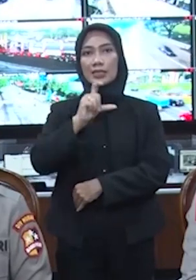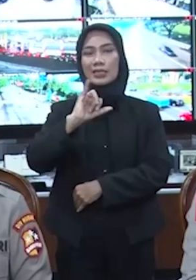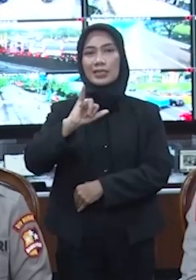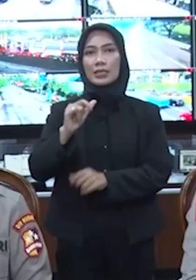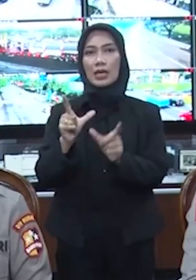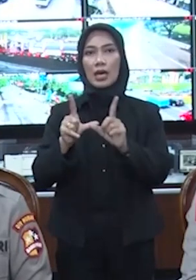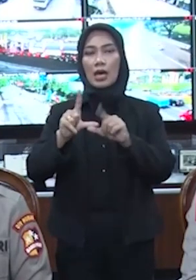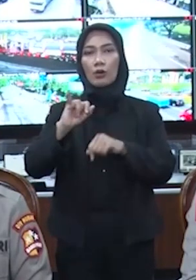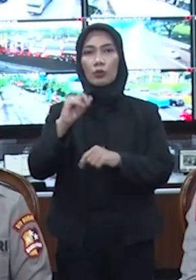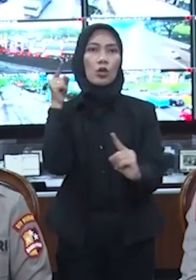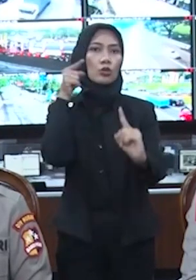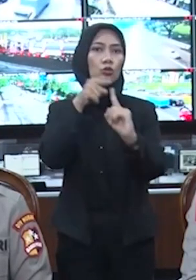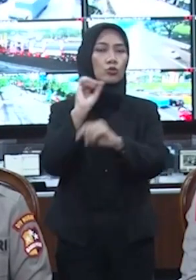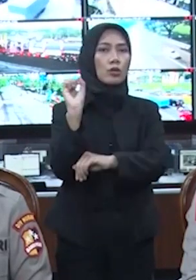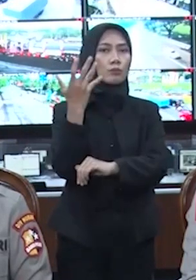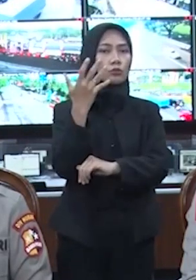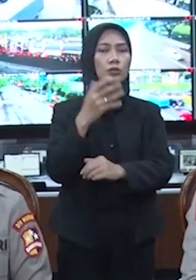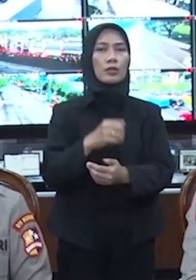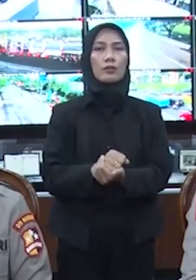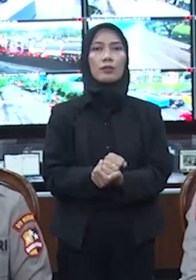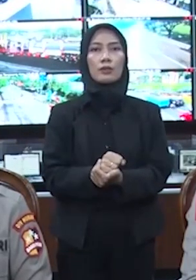arah puncak sebanyak